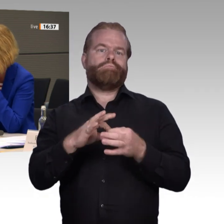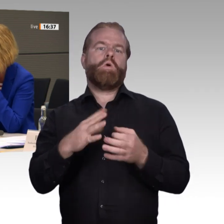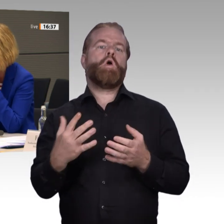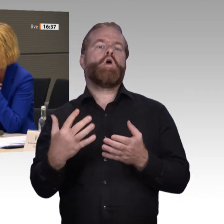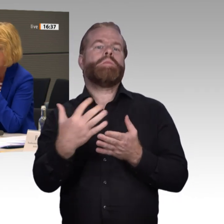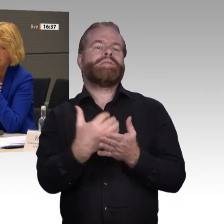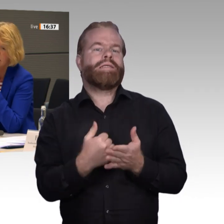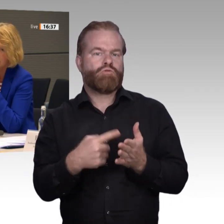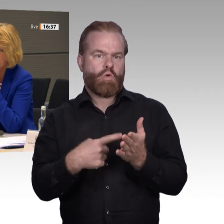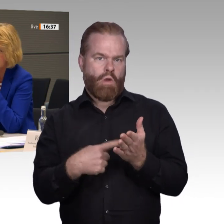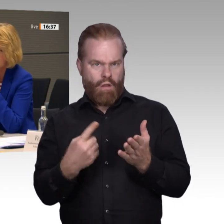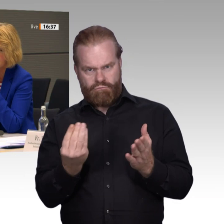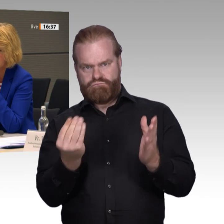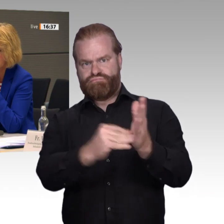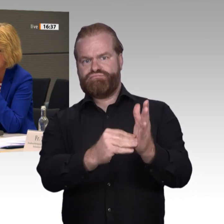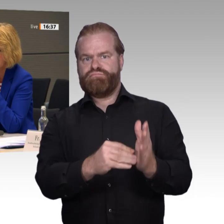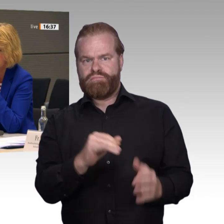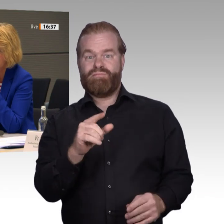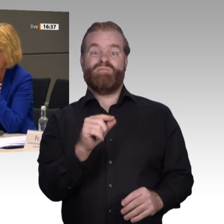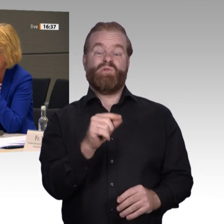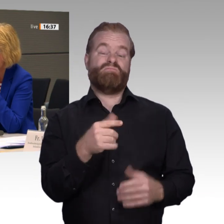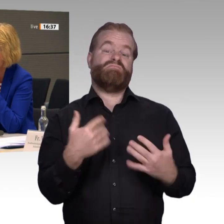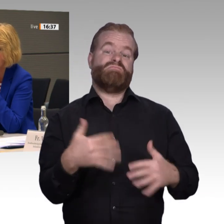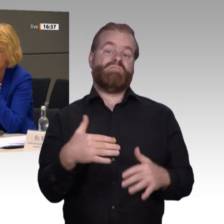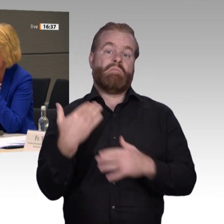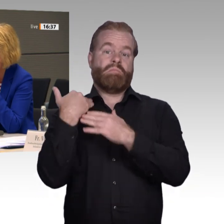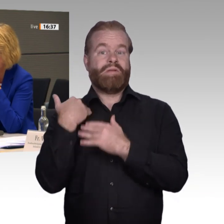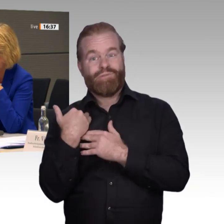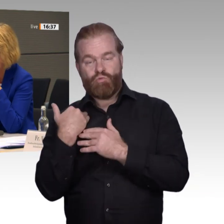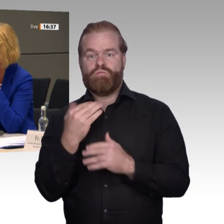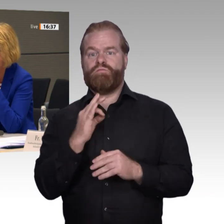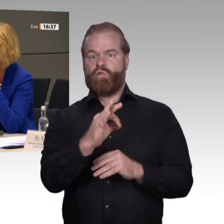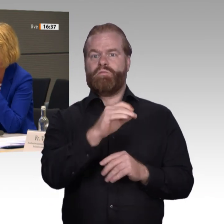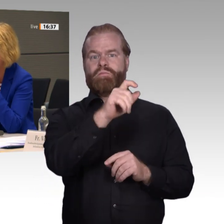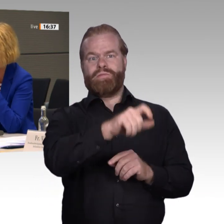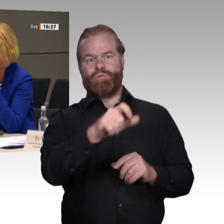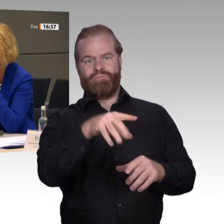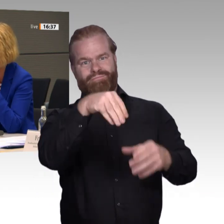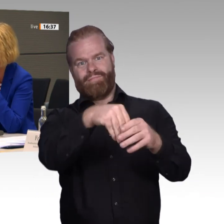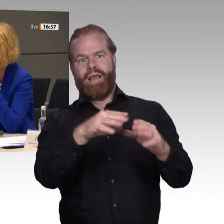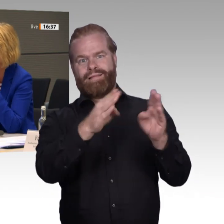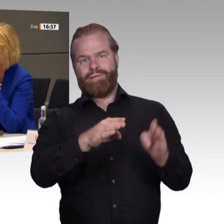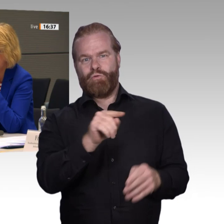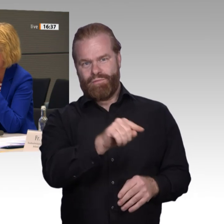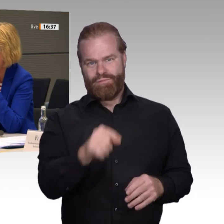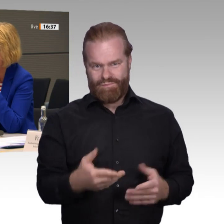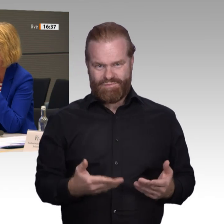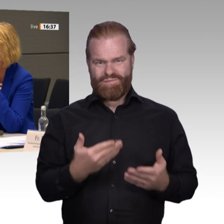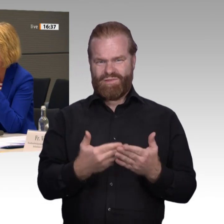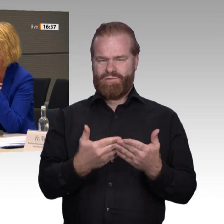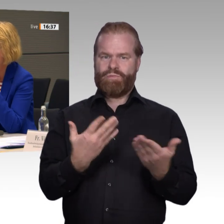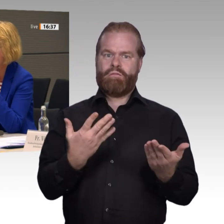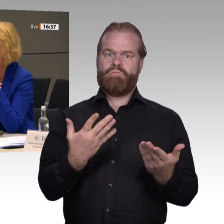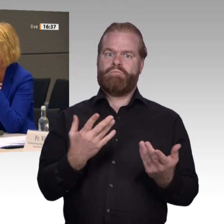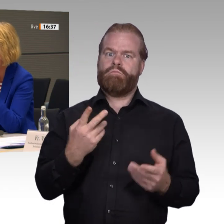nicht verständlich. Das andere ist, dass wir haben bundesweit verschiedene Leistungsvereinbarungen, Landesrahmenverträge,